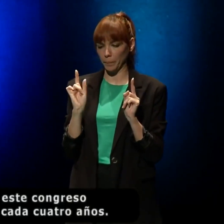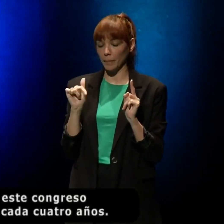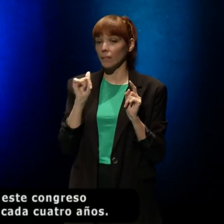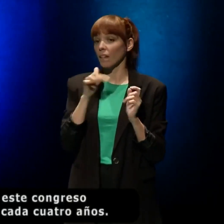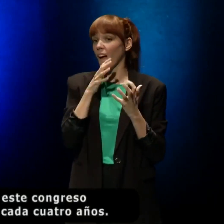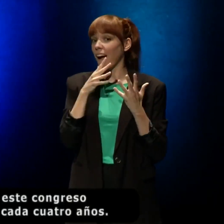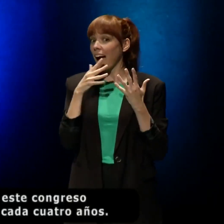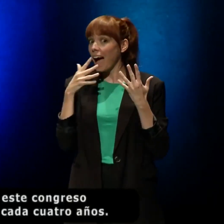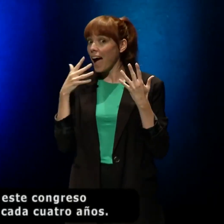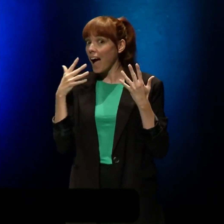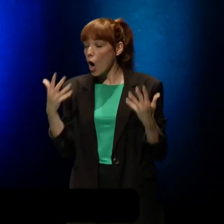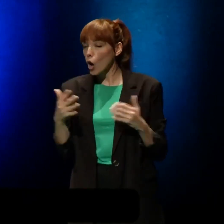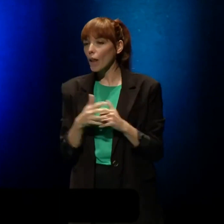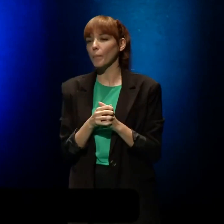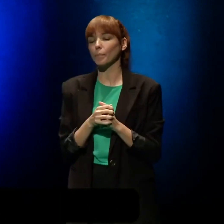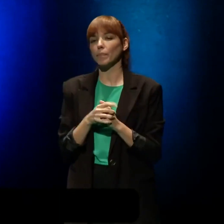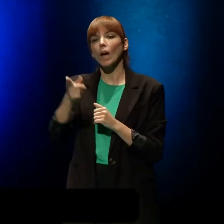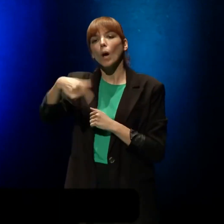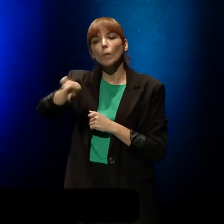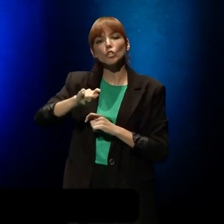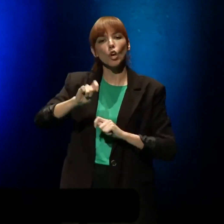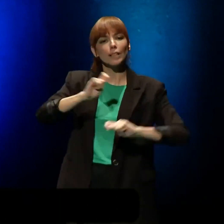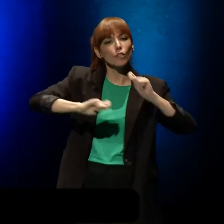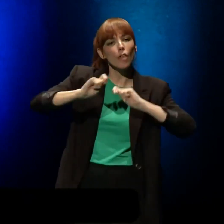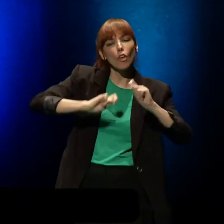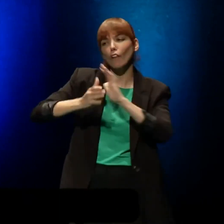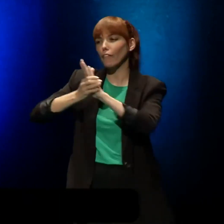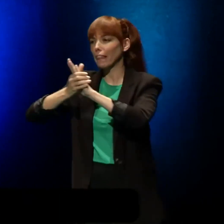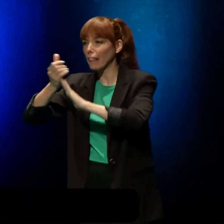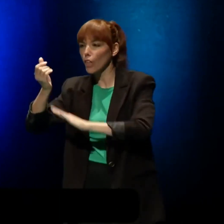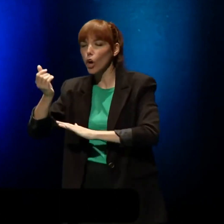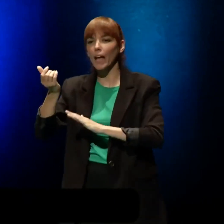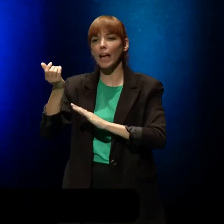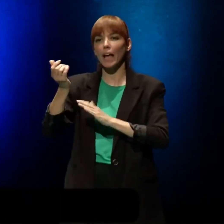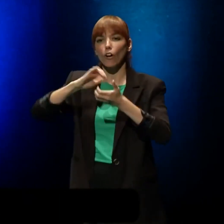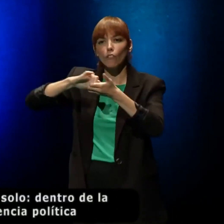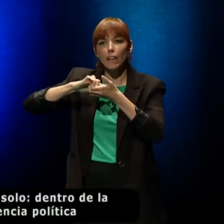política que debéis tener las organizaciones, las asociaciones y la